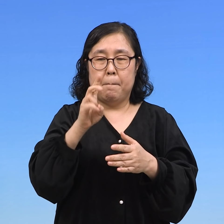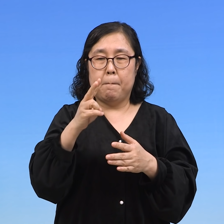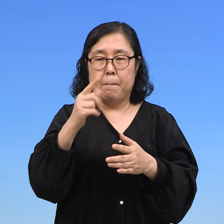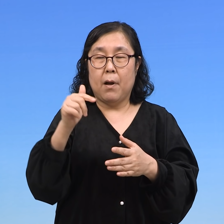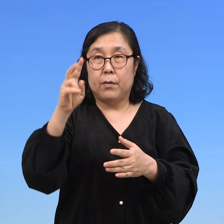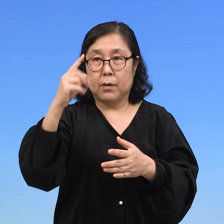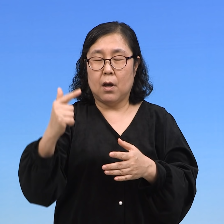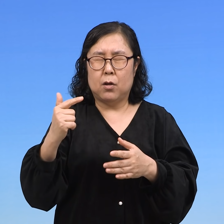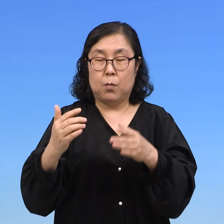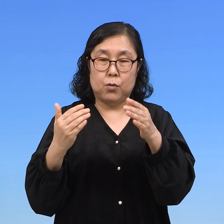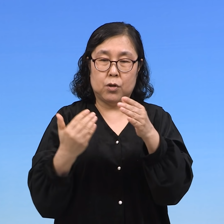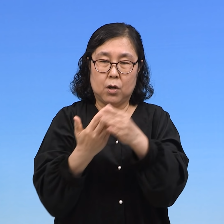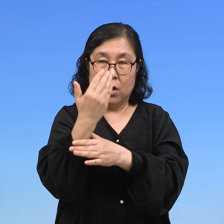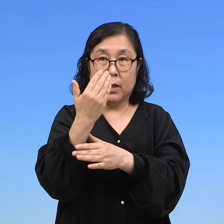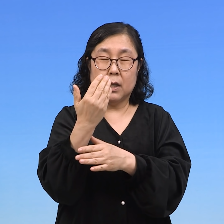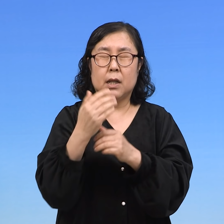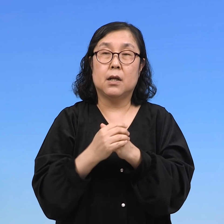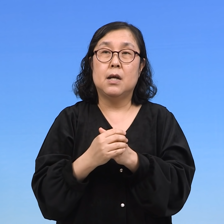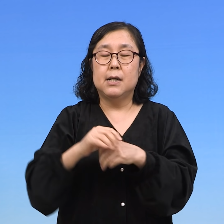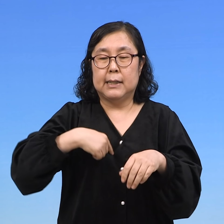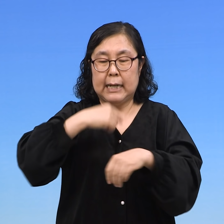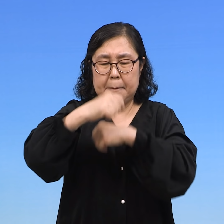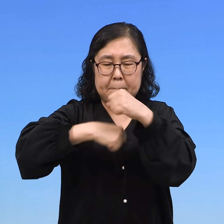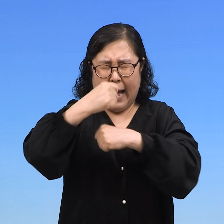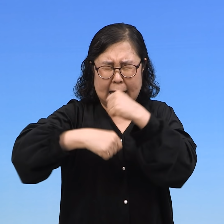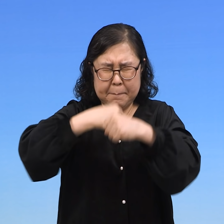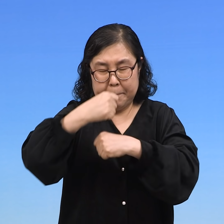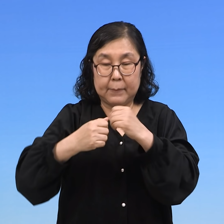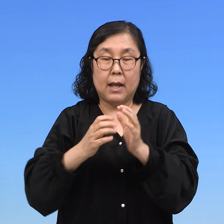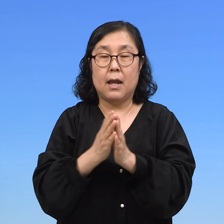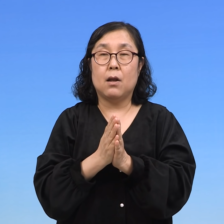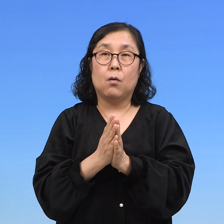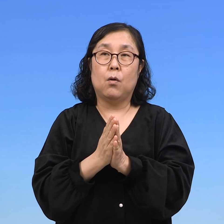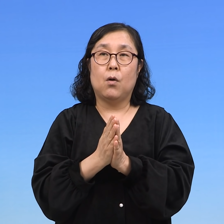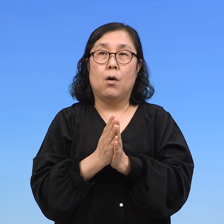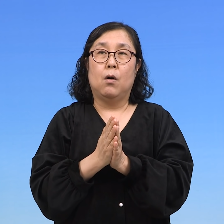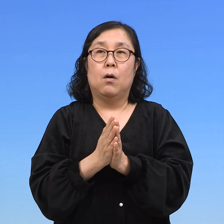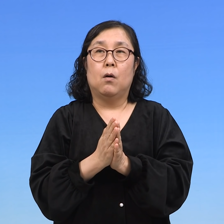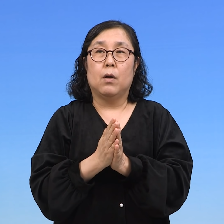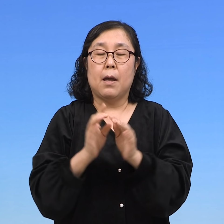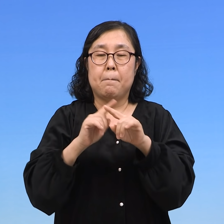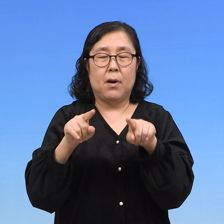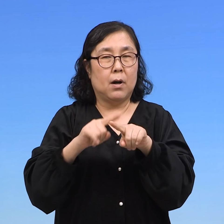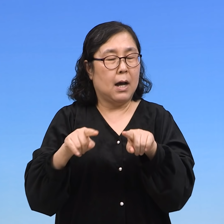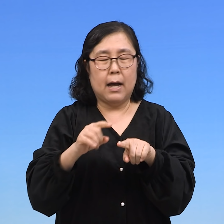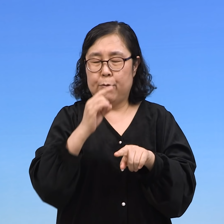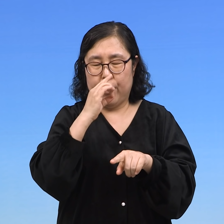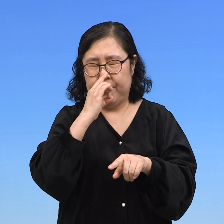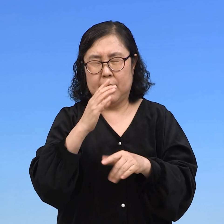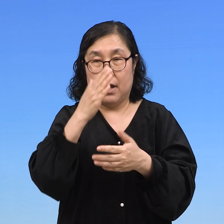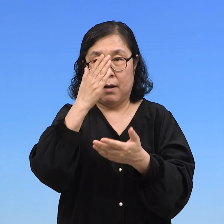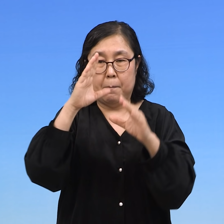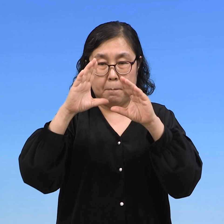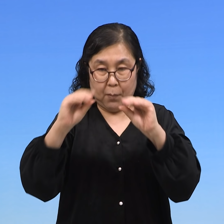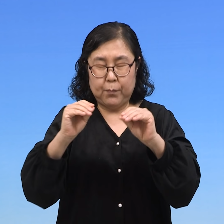말이냐 최근에 저는 마음이 흐르는 대로 이런 제목의 책 이 책은